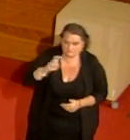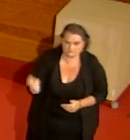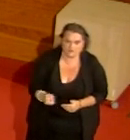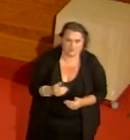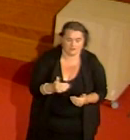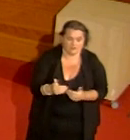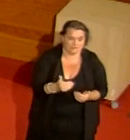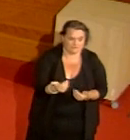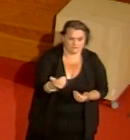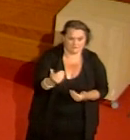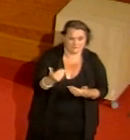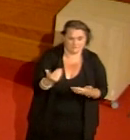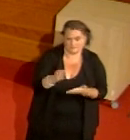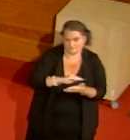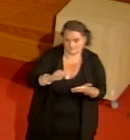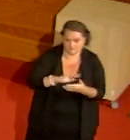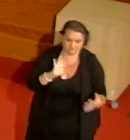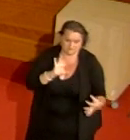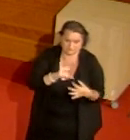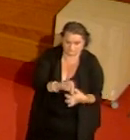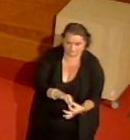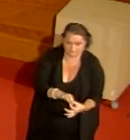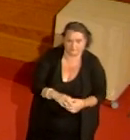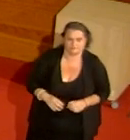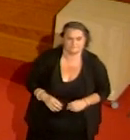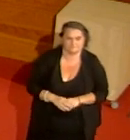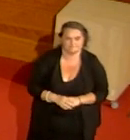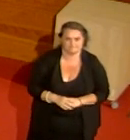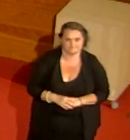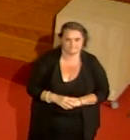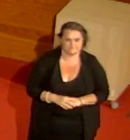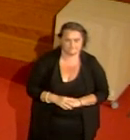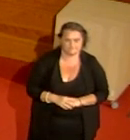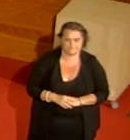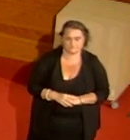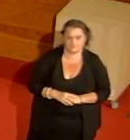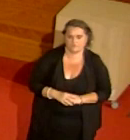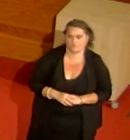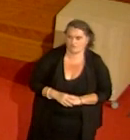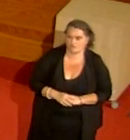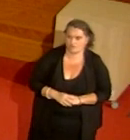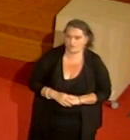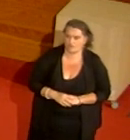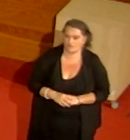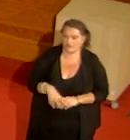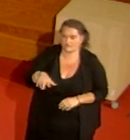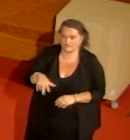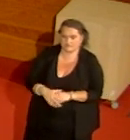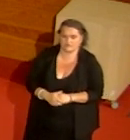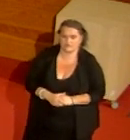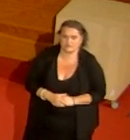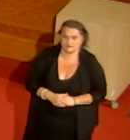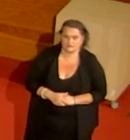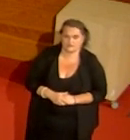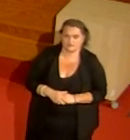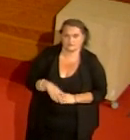Gan sí que escur es curat bueno remedios ha sido profesora titular